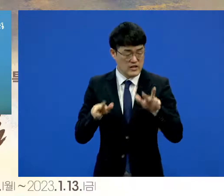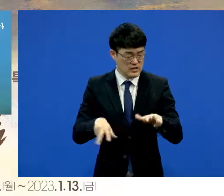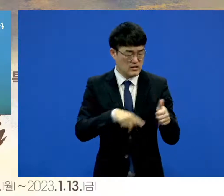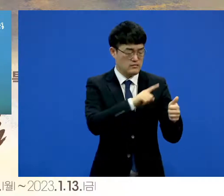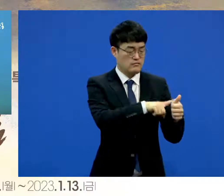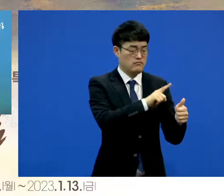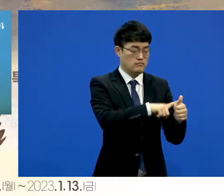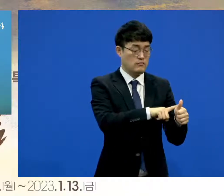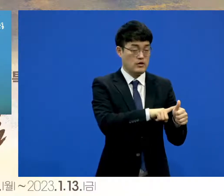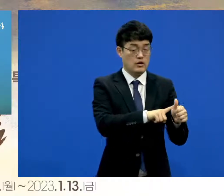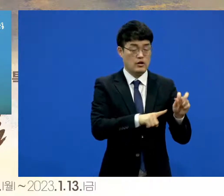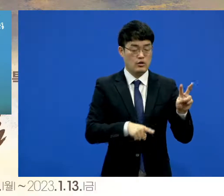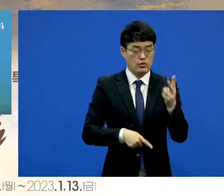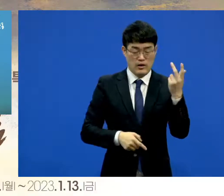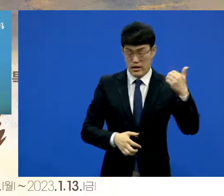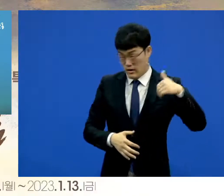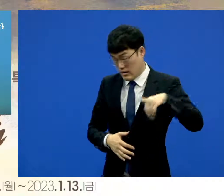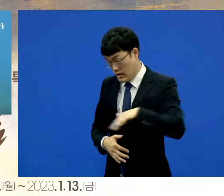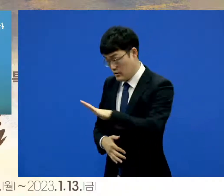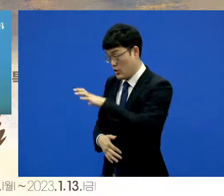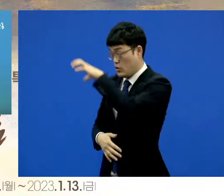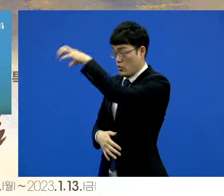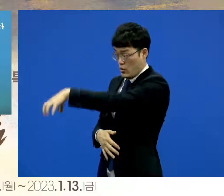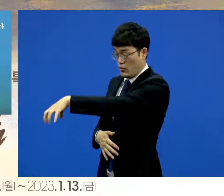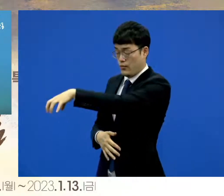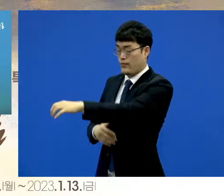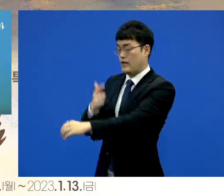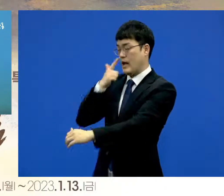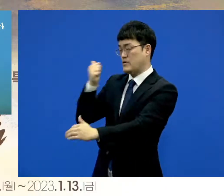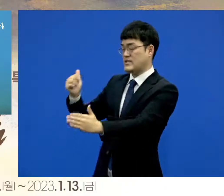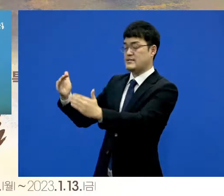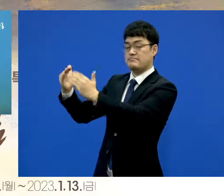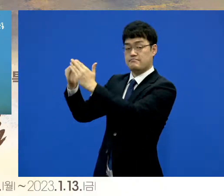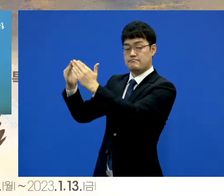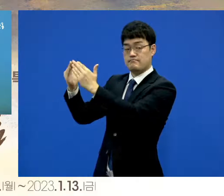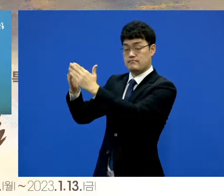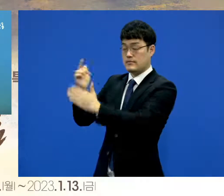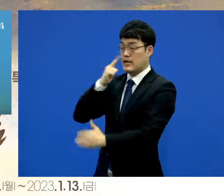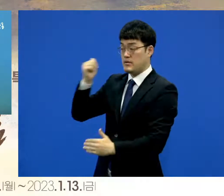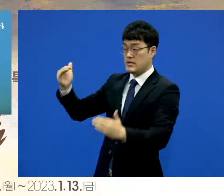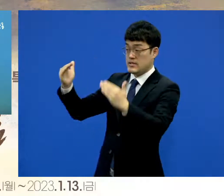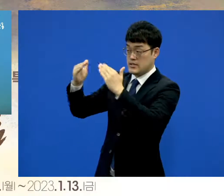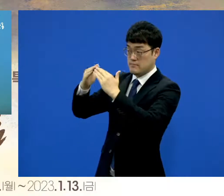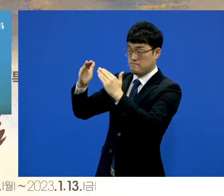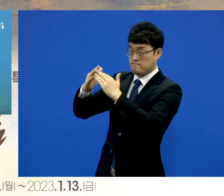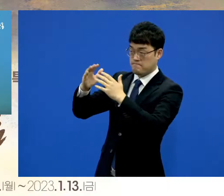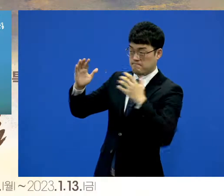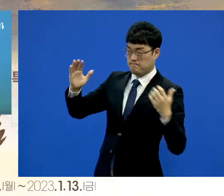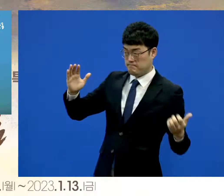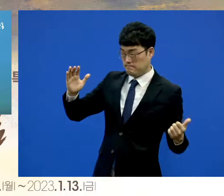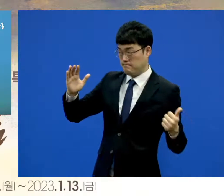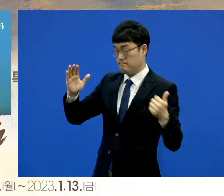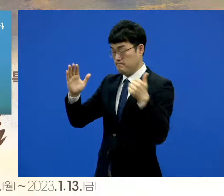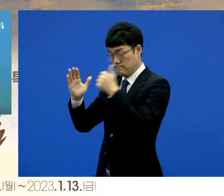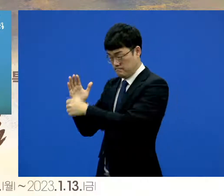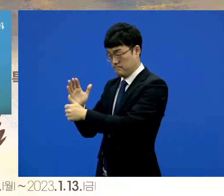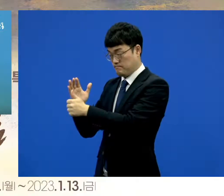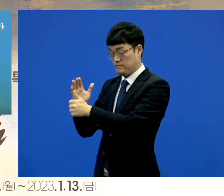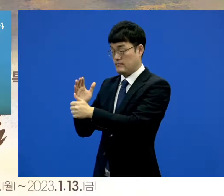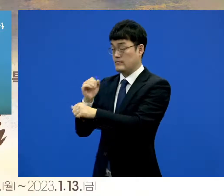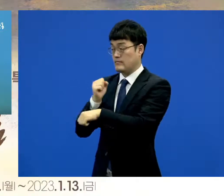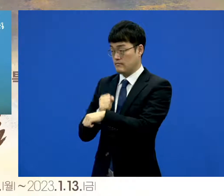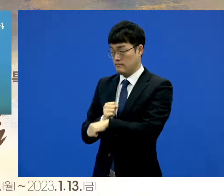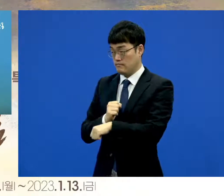아버지입니다. 아버지 집으로만 들어가면 아버지를 놓칠 수 있습니다. 탕자가 생각한